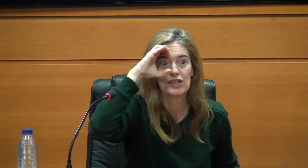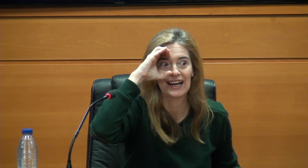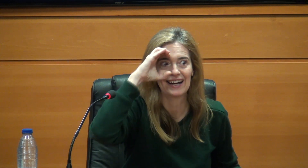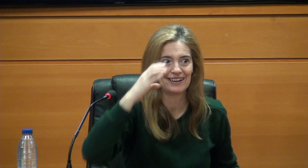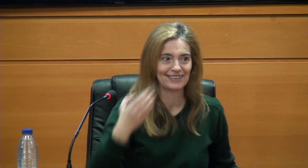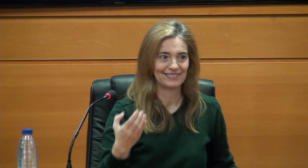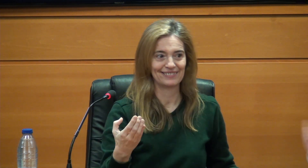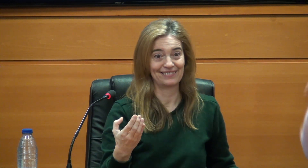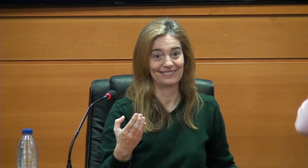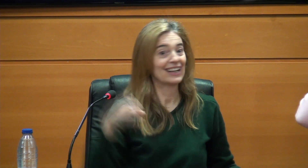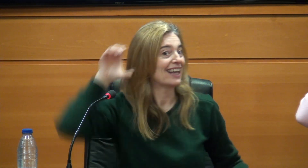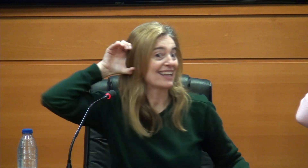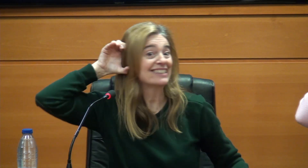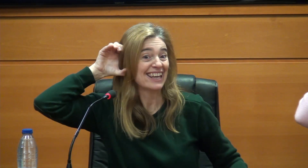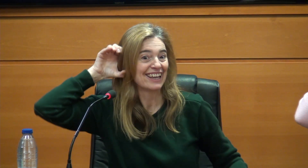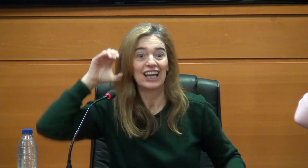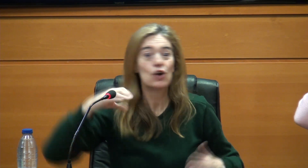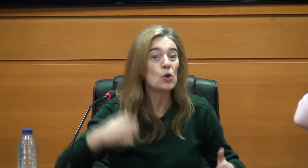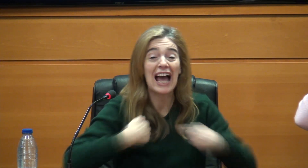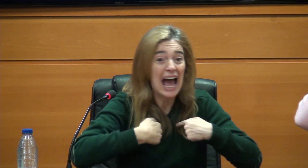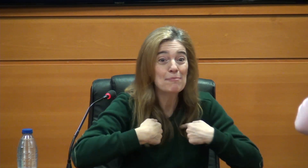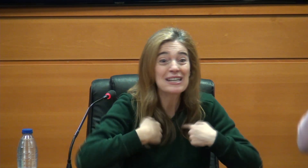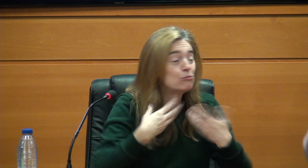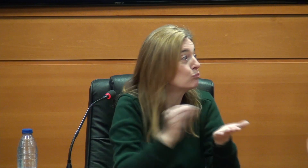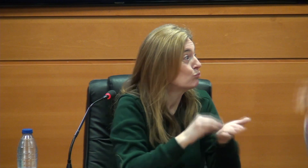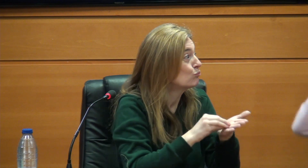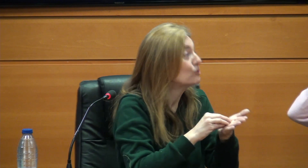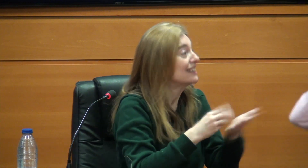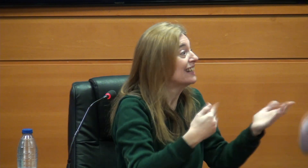Ya lo hemos dicho antes nosotros escuchar No